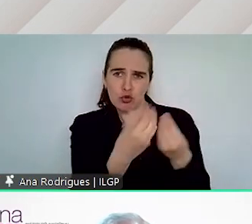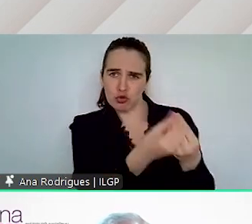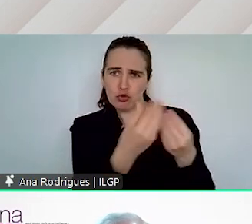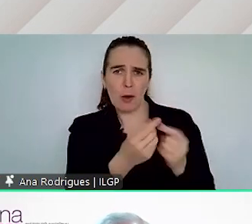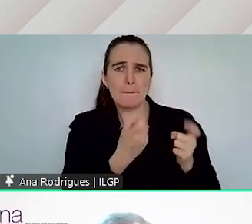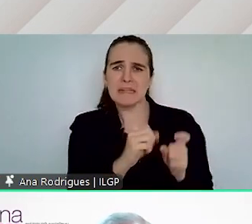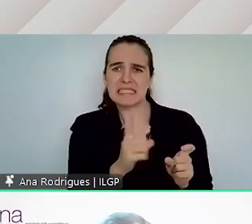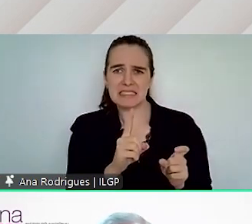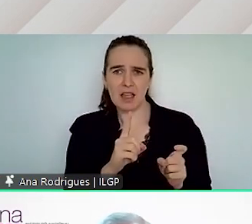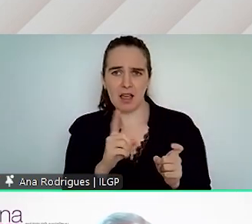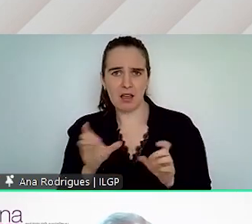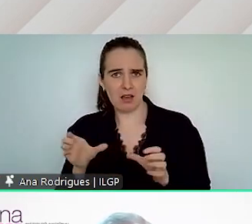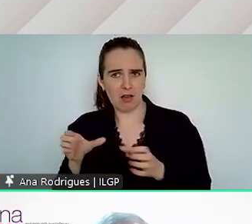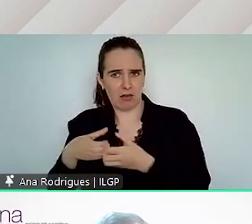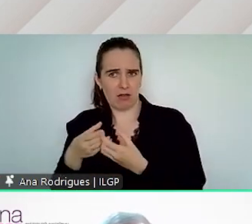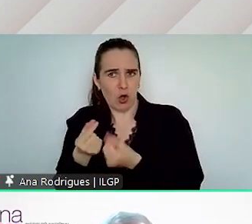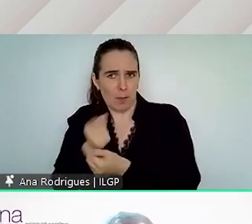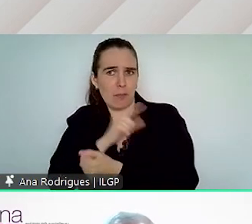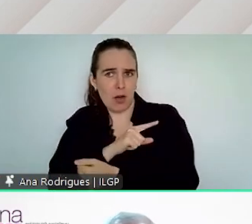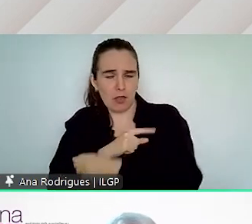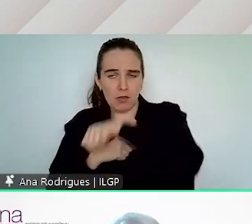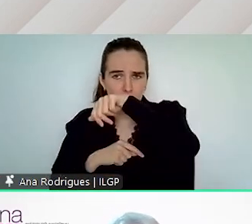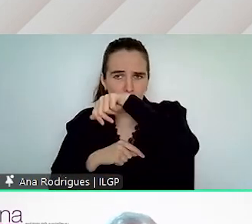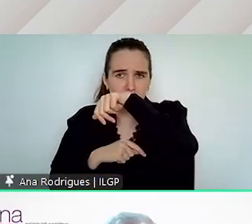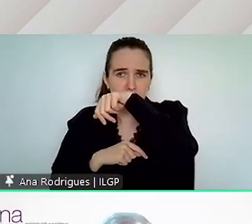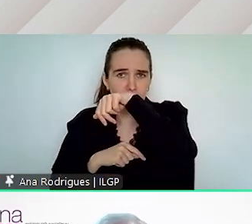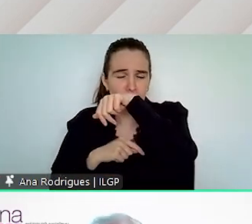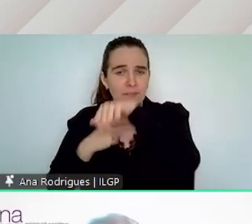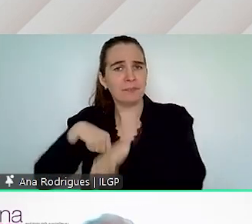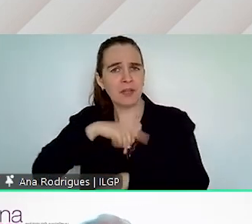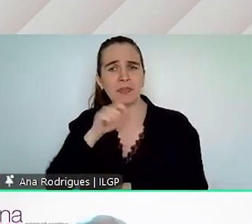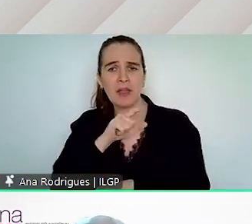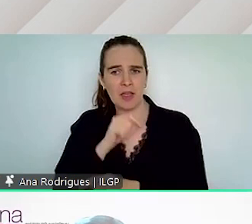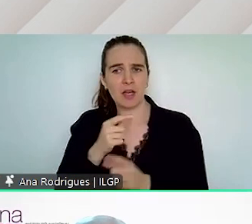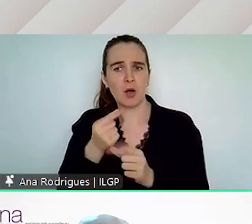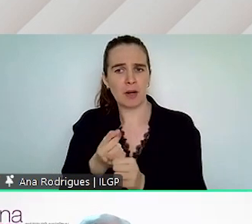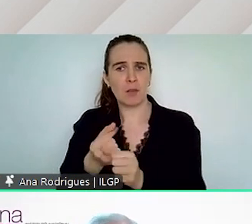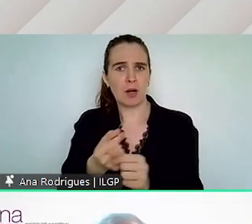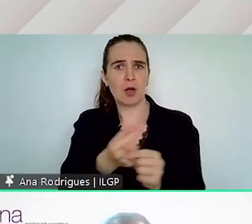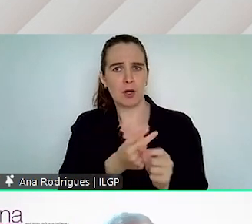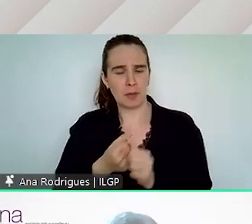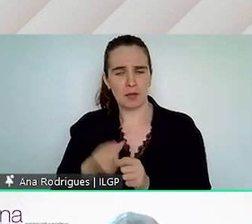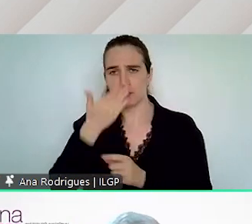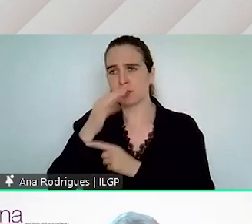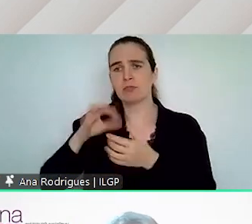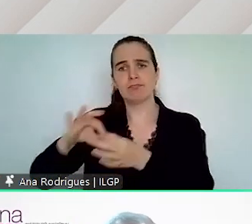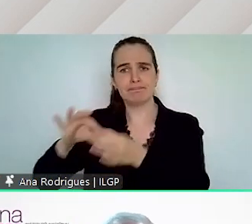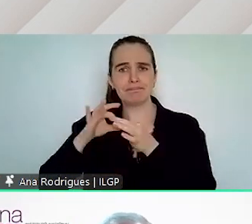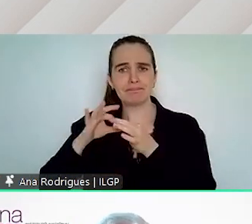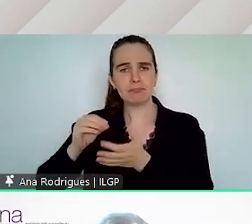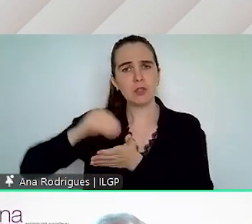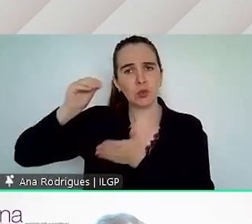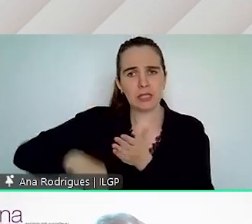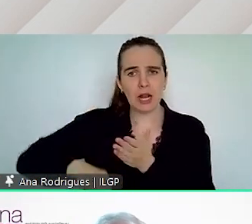não implica sermos a mesma entidade. Podemos colaborar na admissão de pessoal, podemos colaborar nas contratações, podemos colaborar nas ações